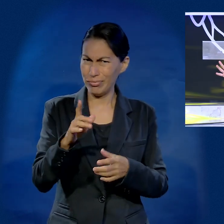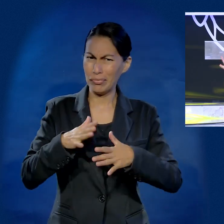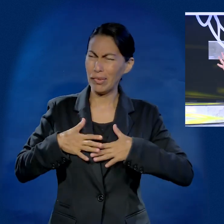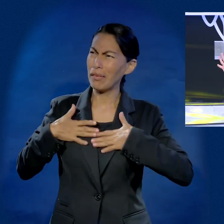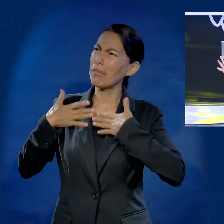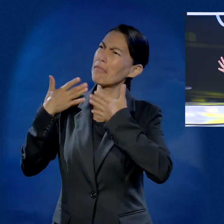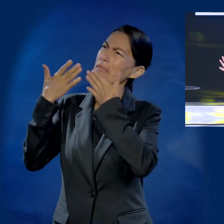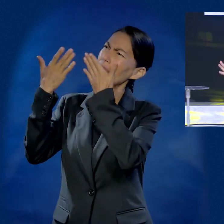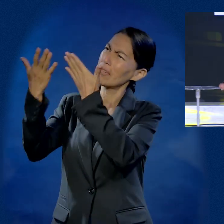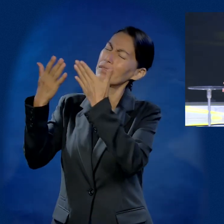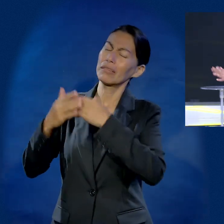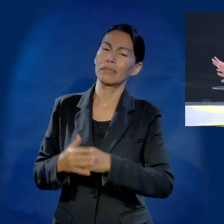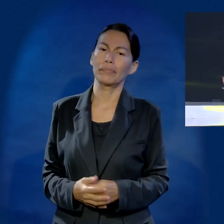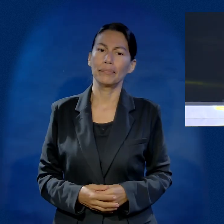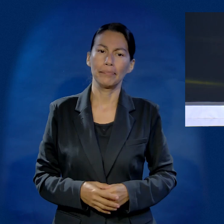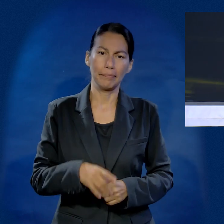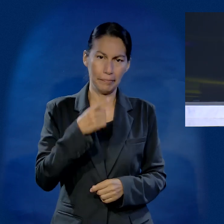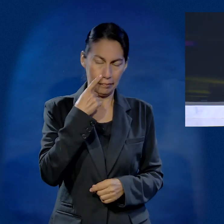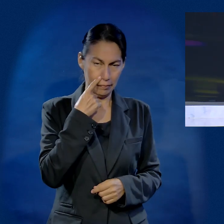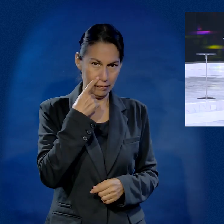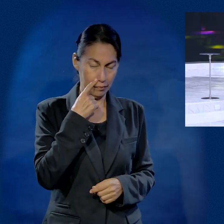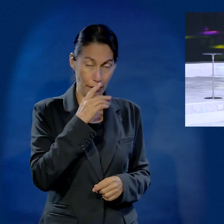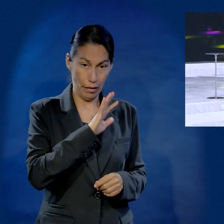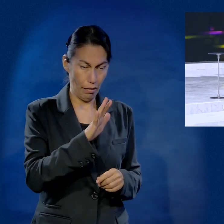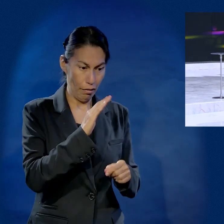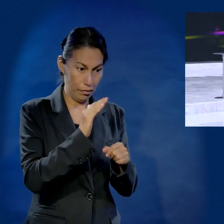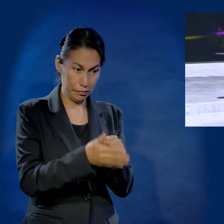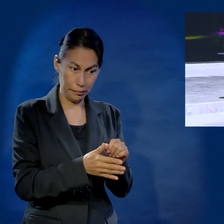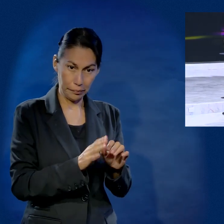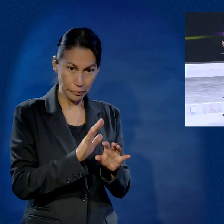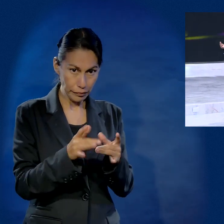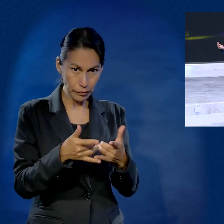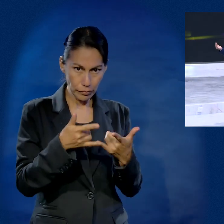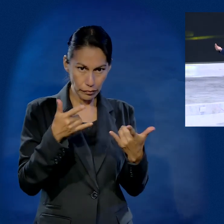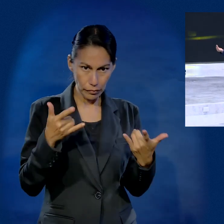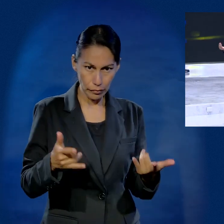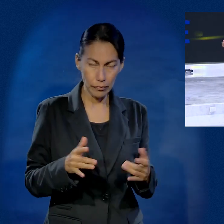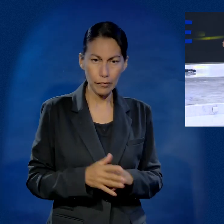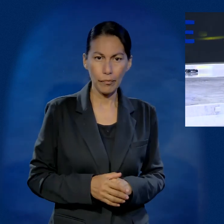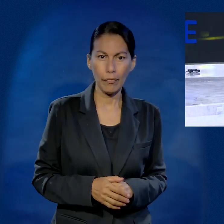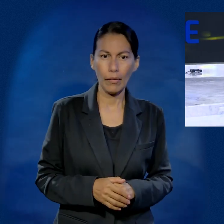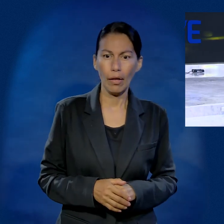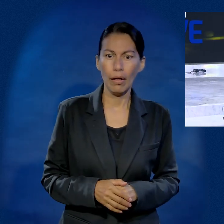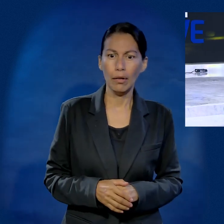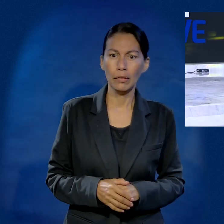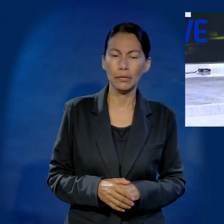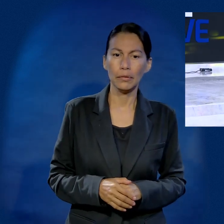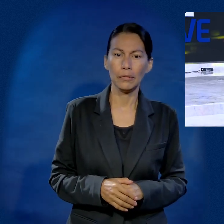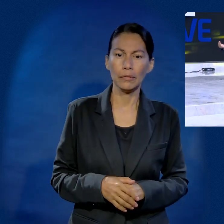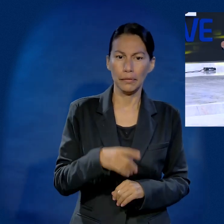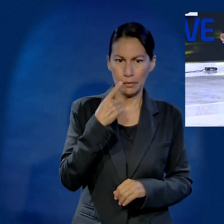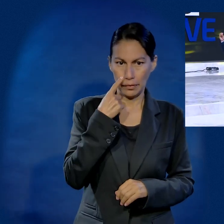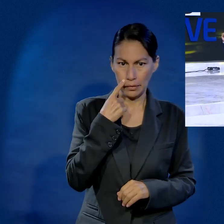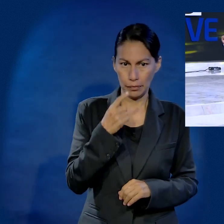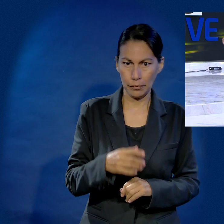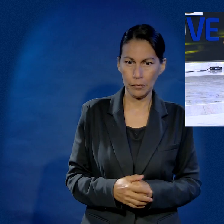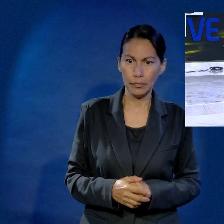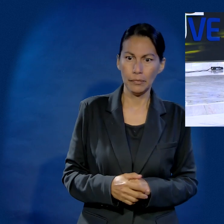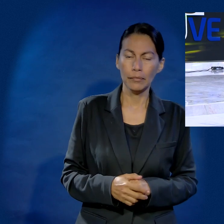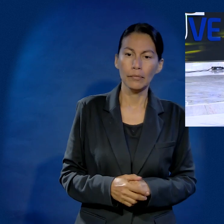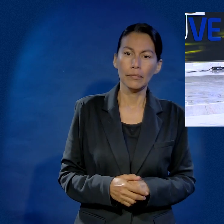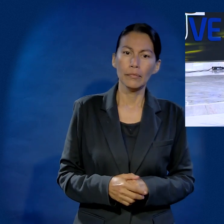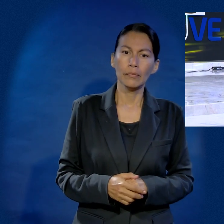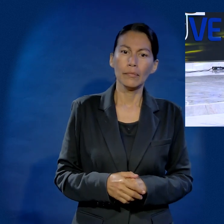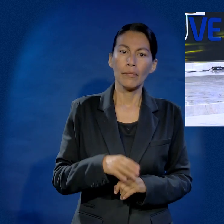Ahora, fíjese bien. ¿Cuándo termina esa parte de la historia que podría acabar con un final feliz? El asunto se pone turbio y ese es el punto